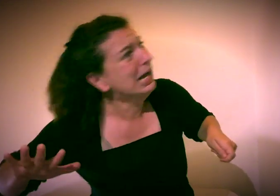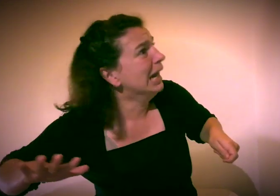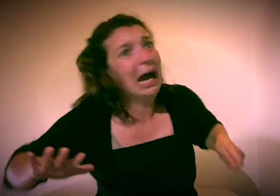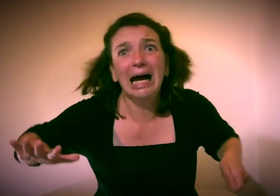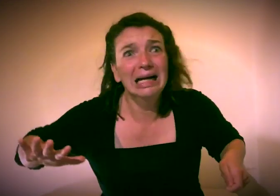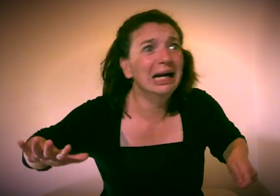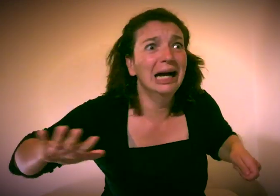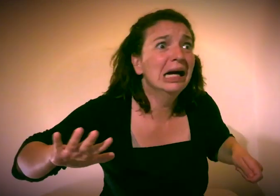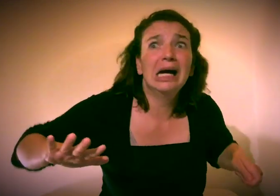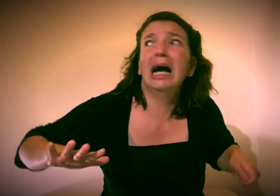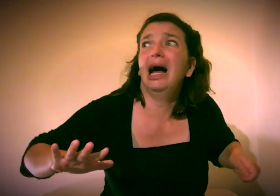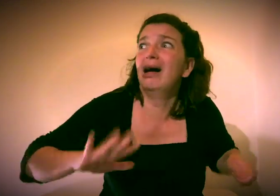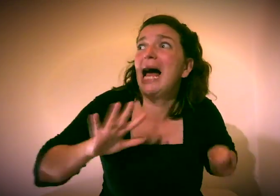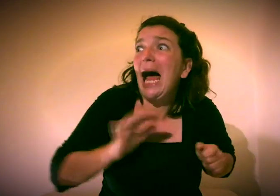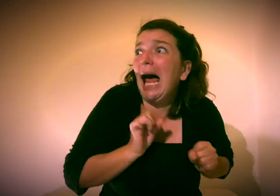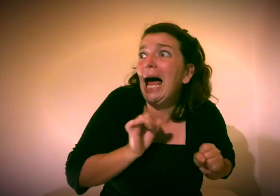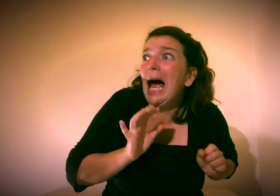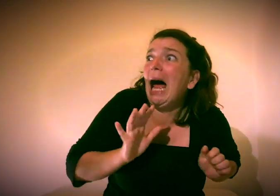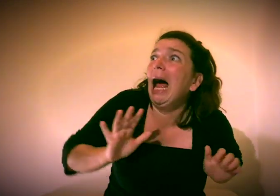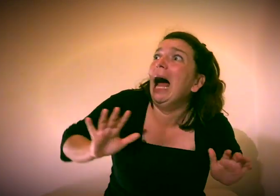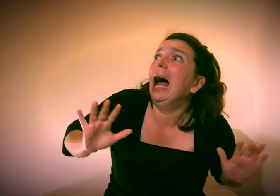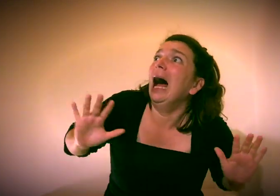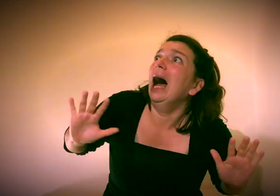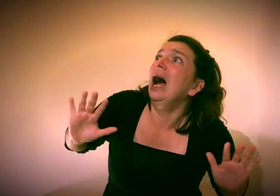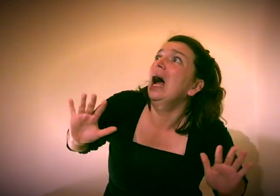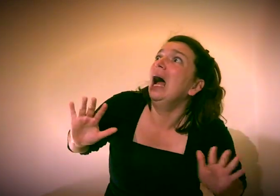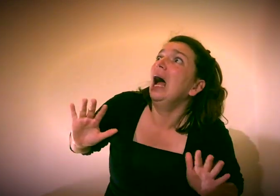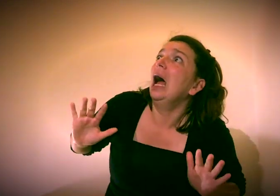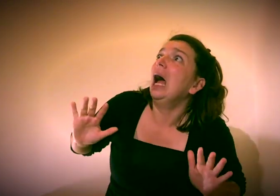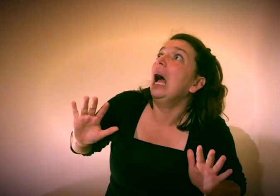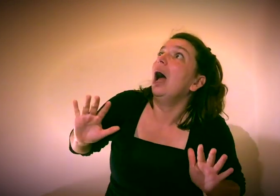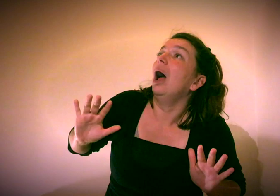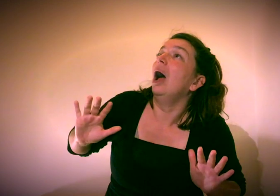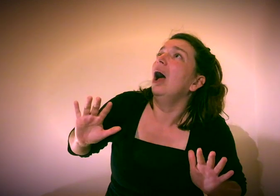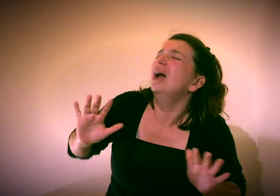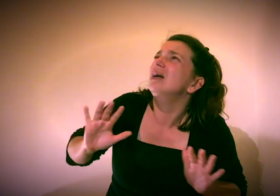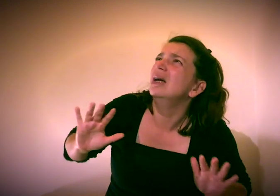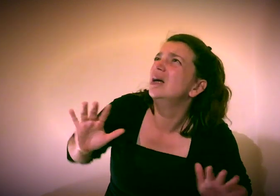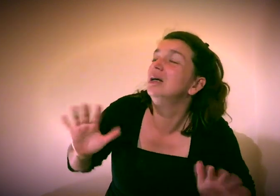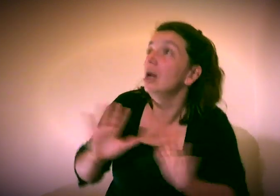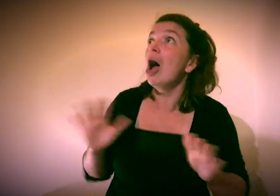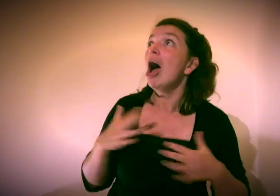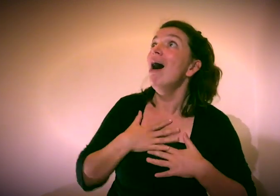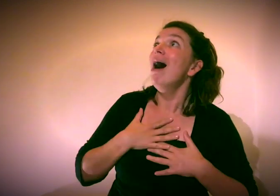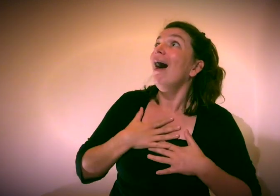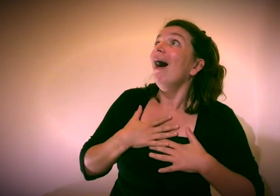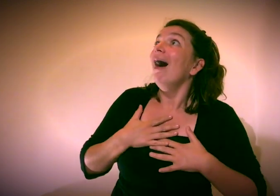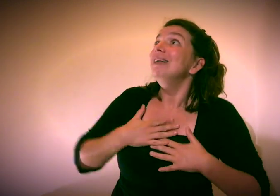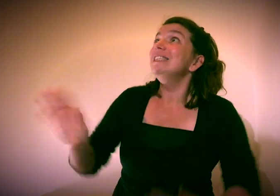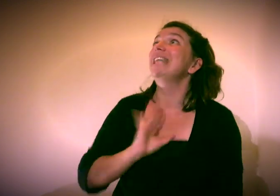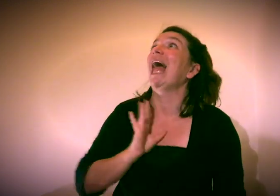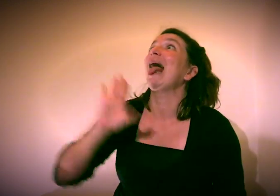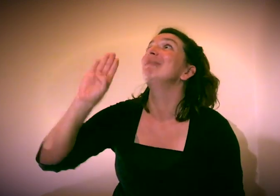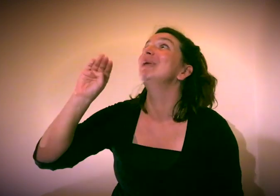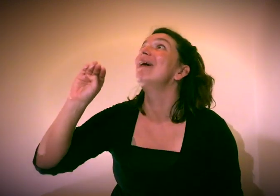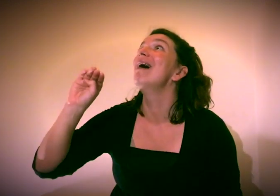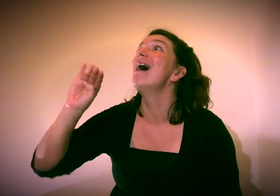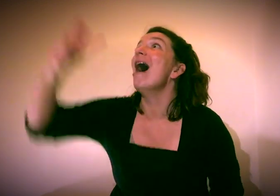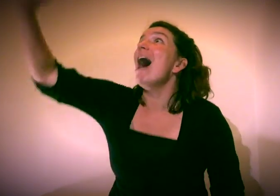Terrifiée, elle vit une immense silhouette se précipiter sur elle. Lorsque l'animal fut tout près, Charlotte